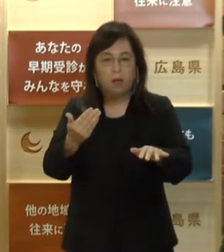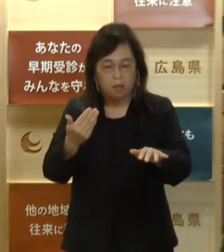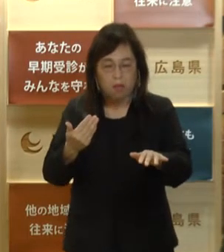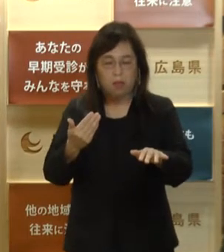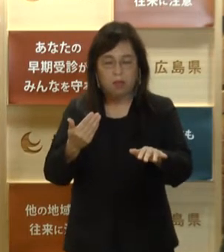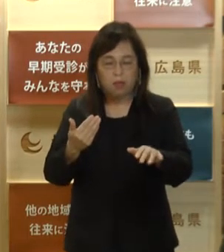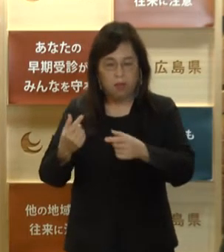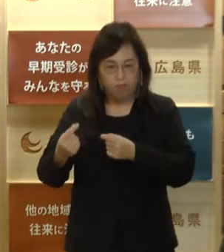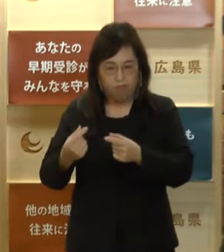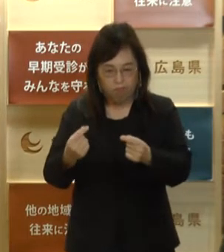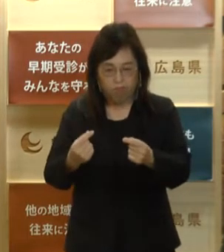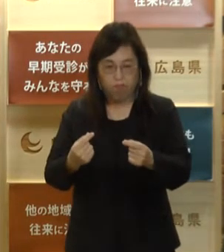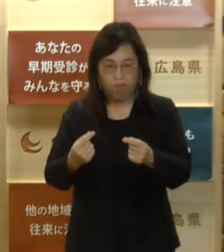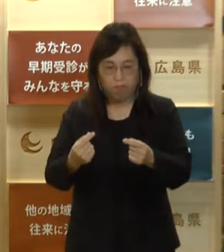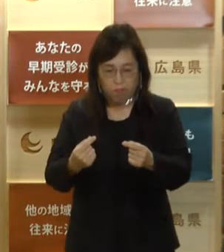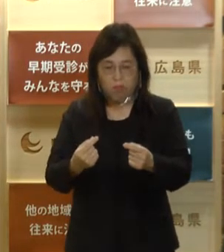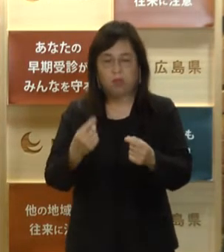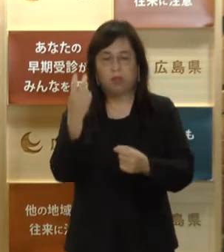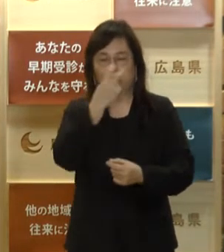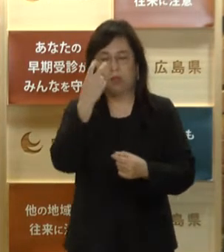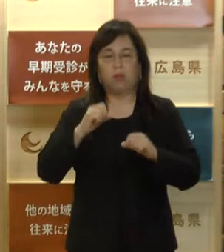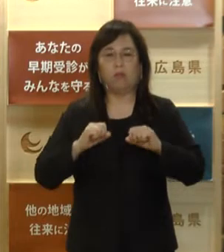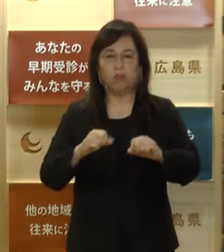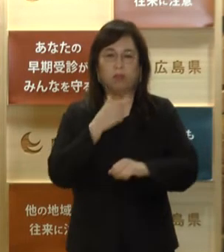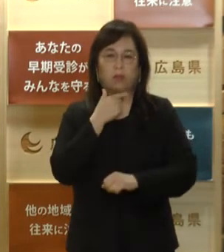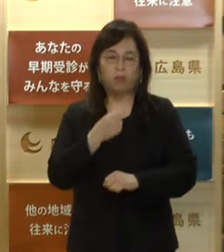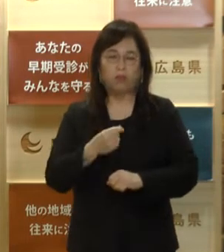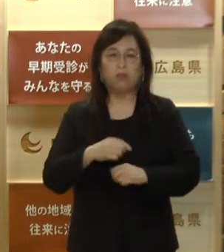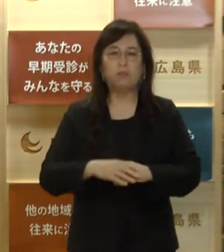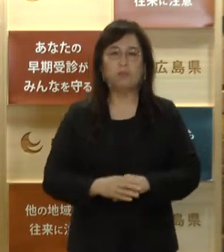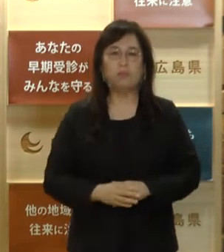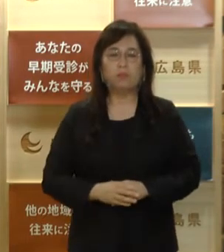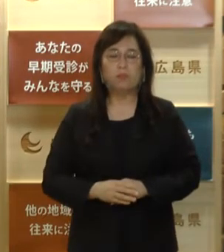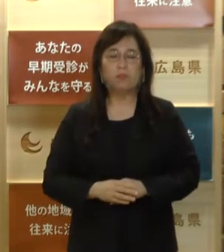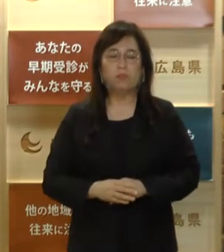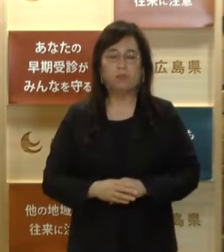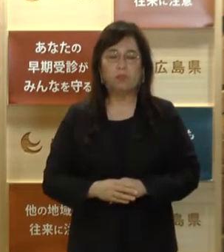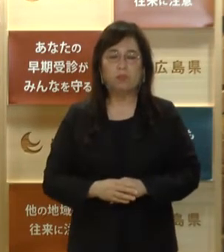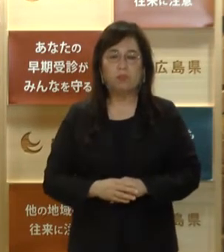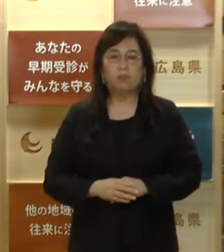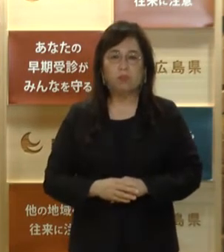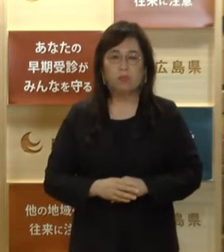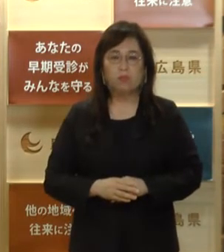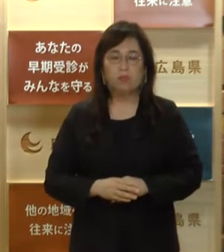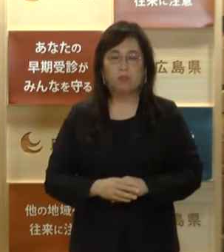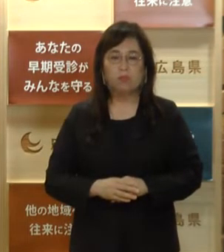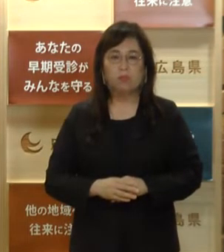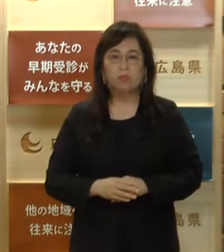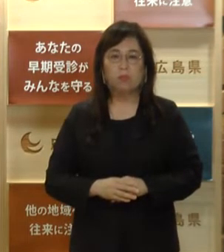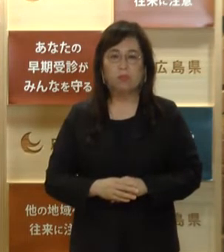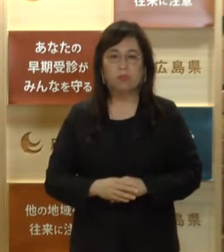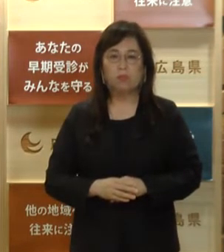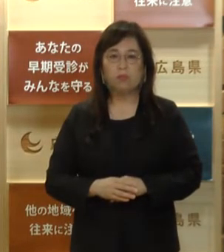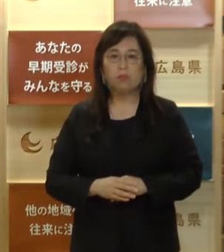くということをですね、行っていきたいということであります。